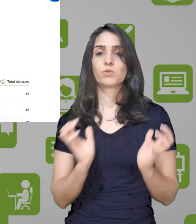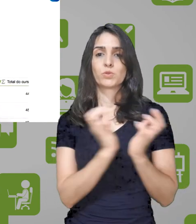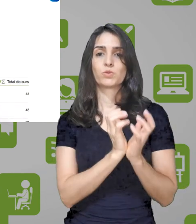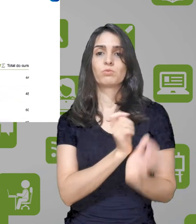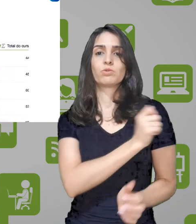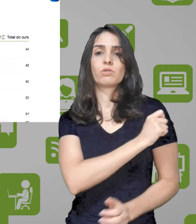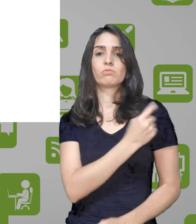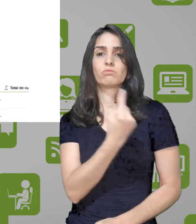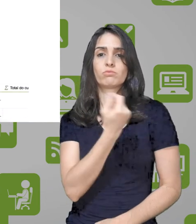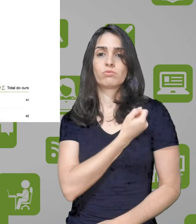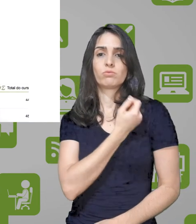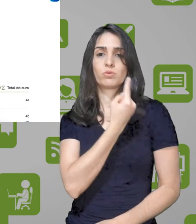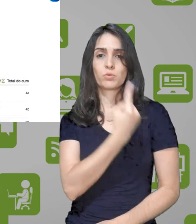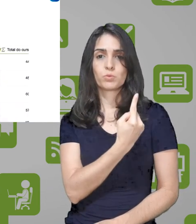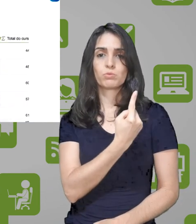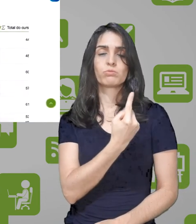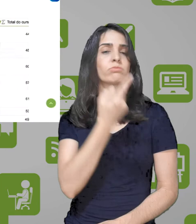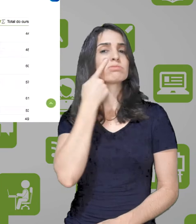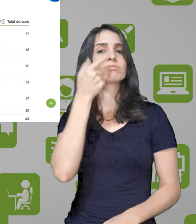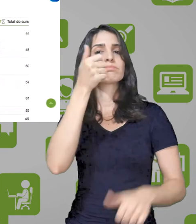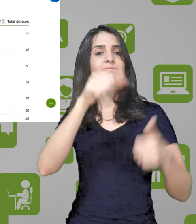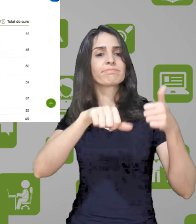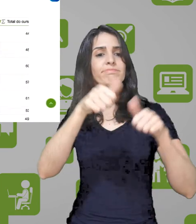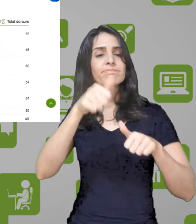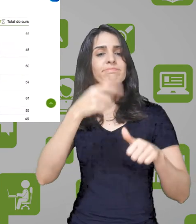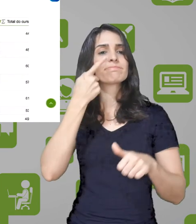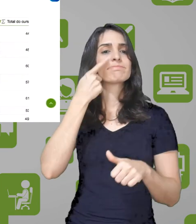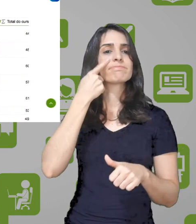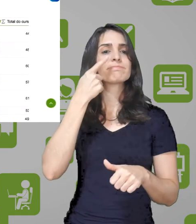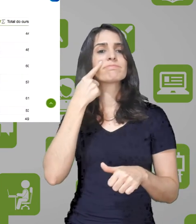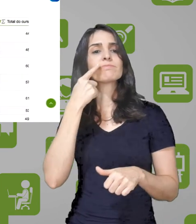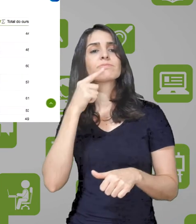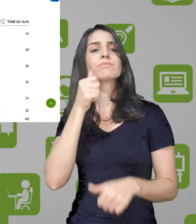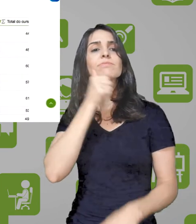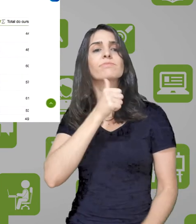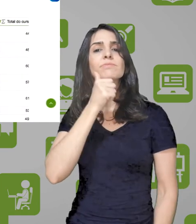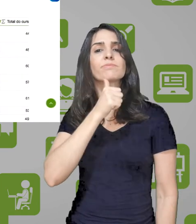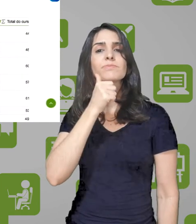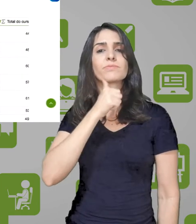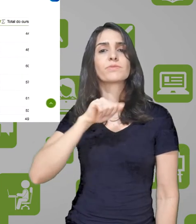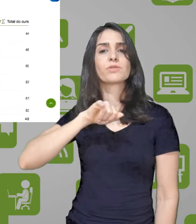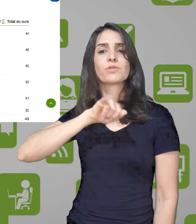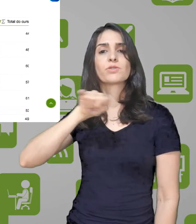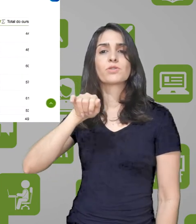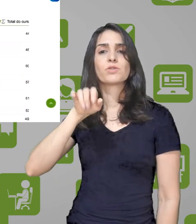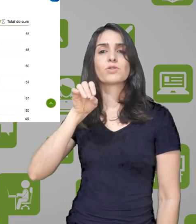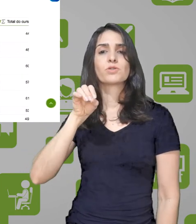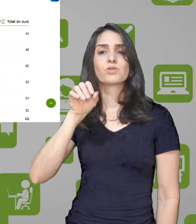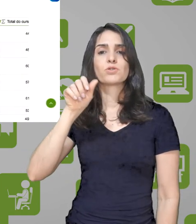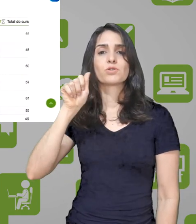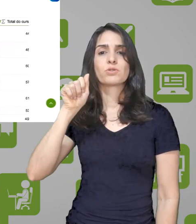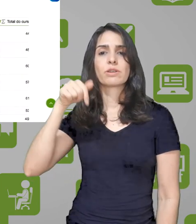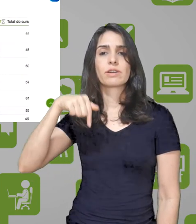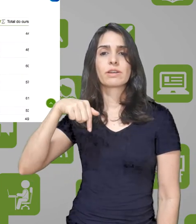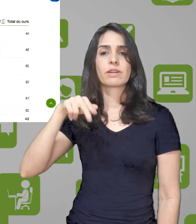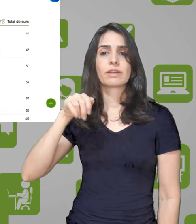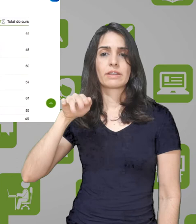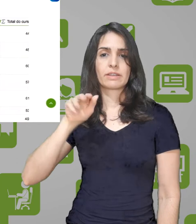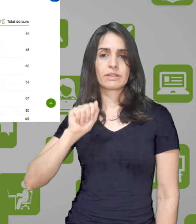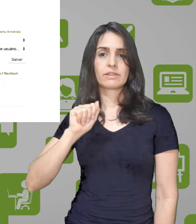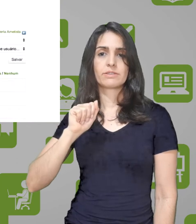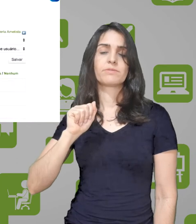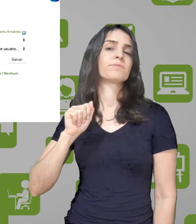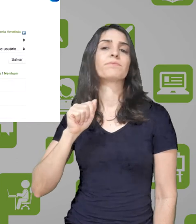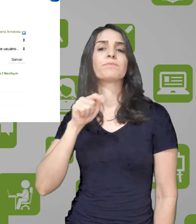aqui para mim a tomar um e eu quero ver as notas da Joaquina alexandrita aqui então